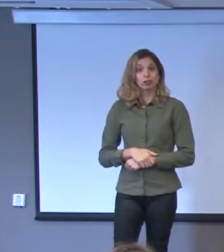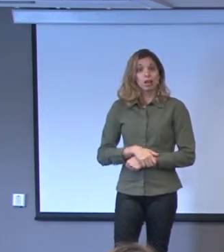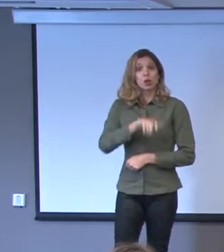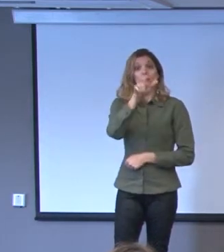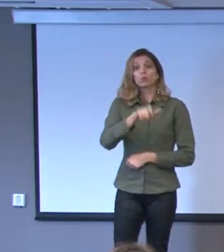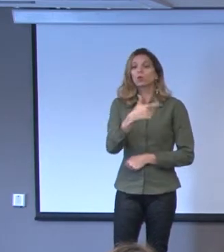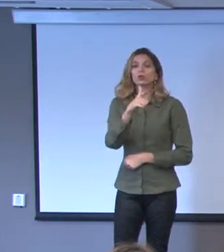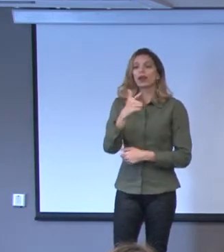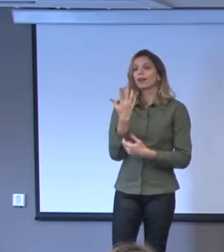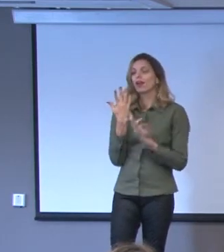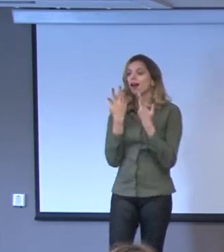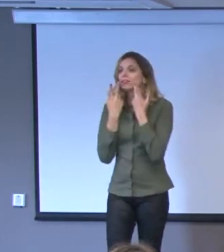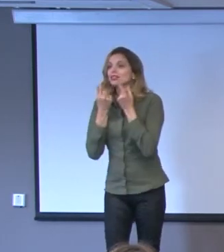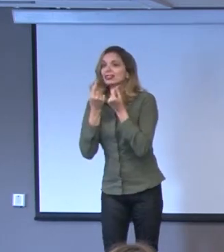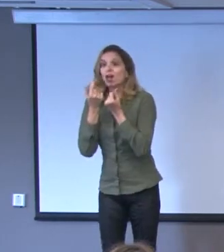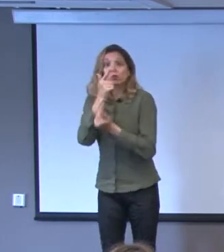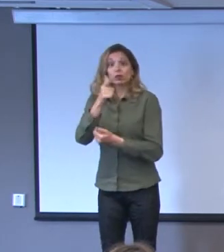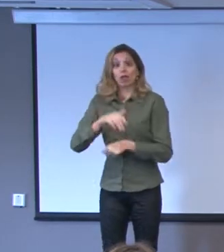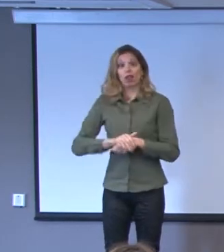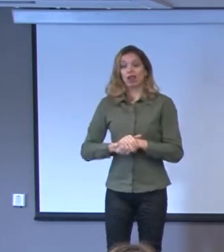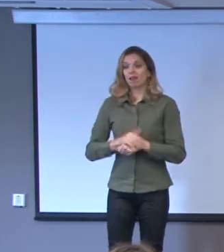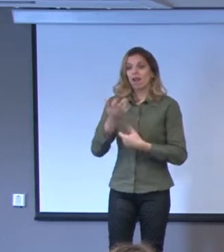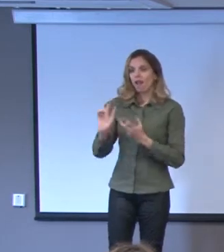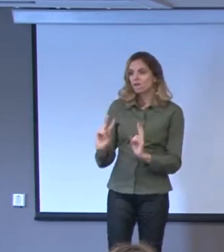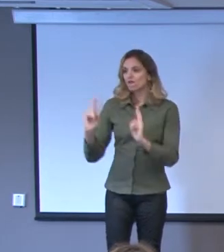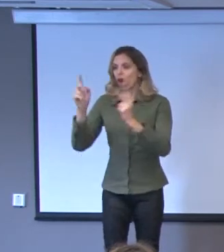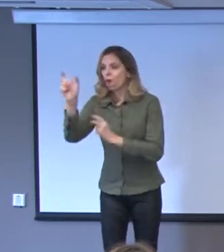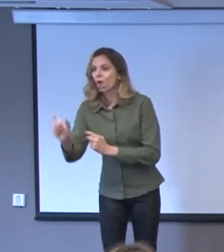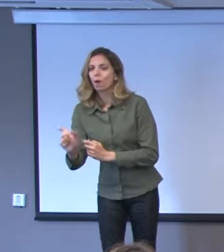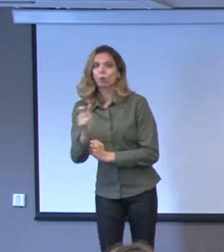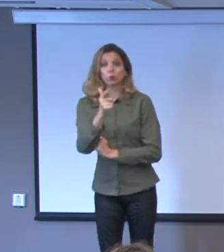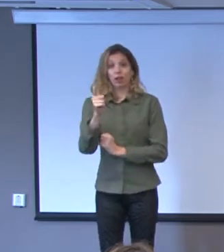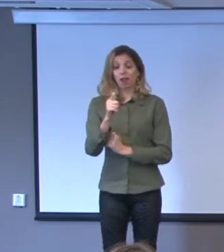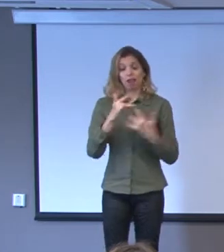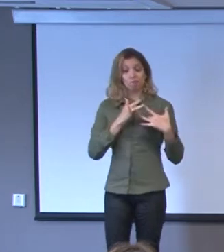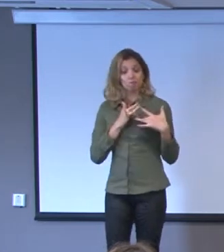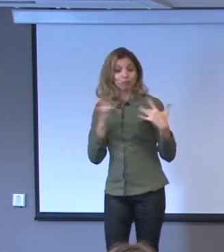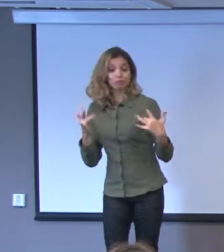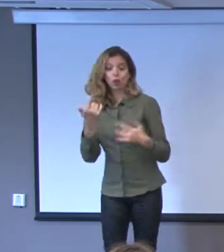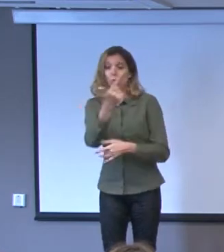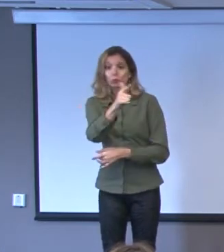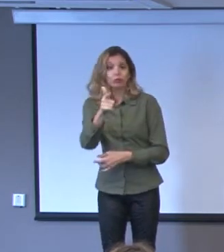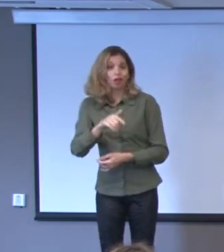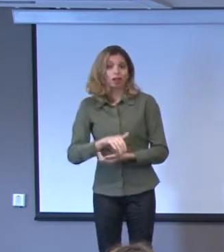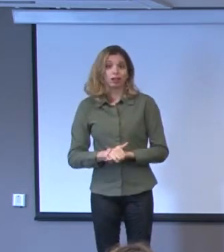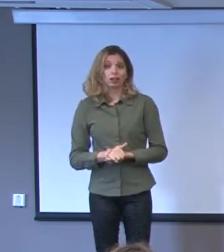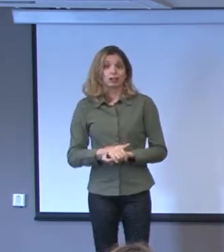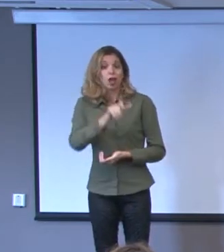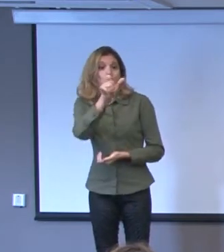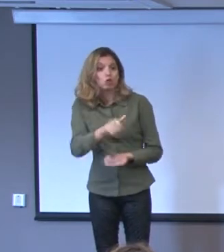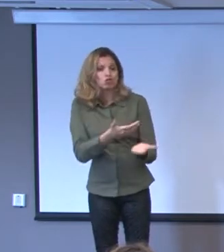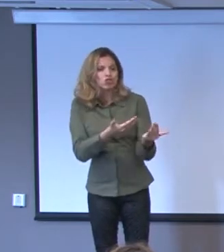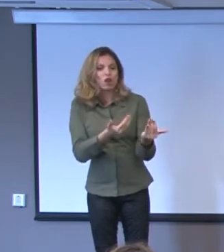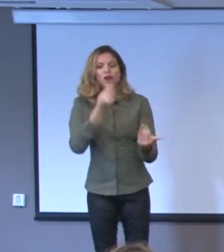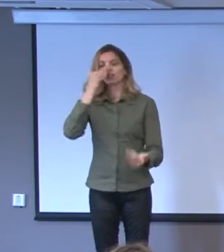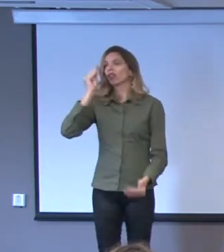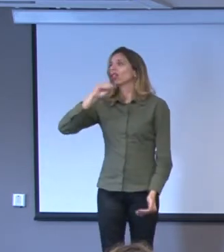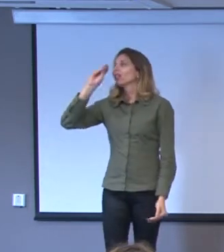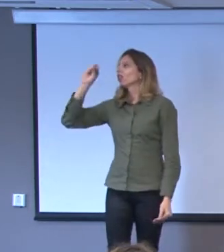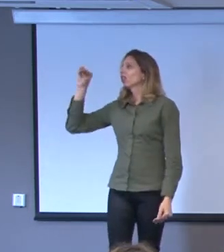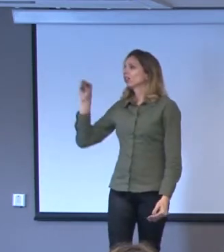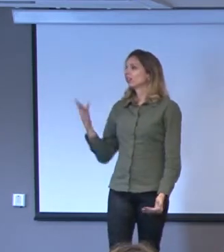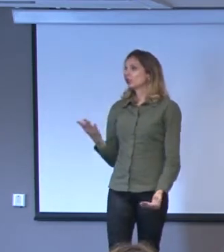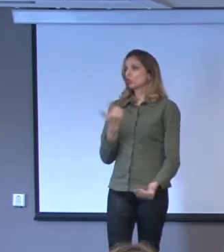sem carisma, pessoas sem valorização do outro, pessoas não solidárias, pessoas jovens que não